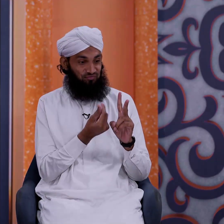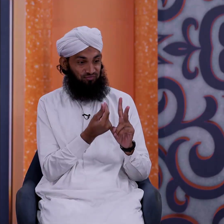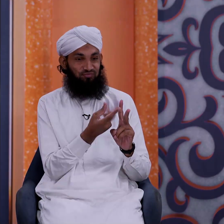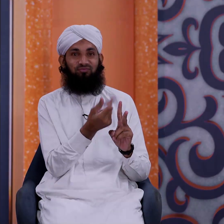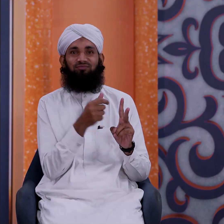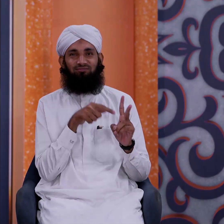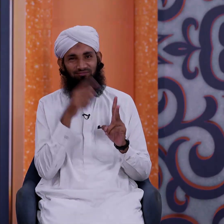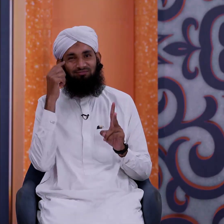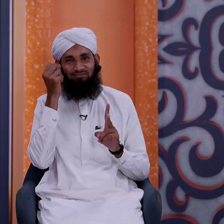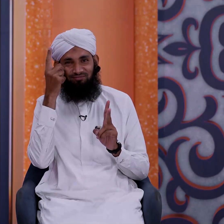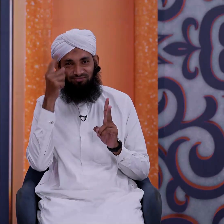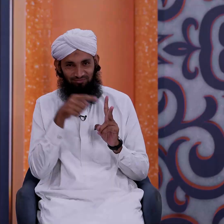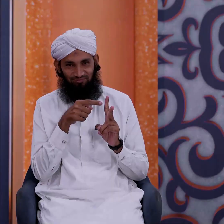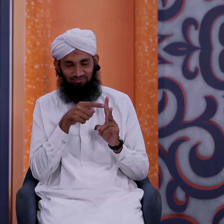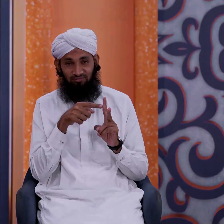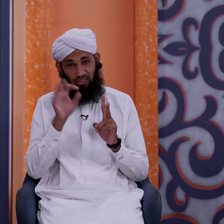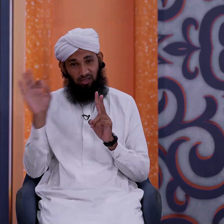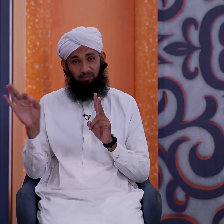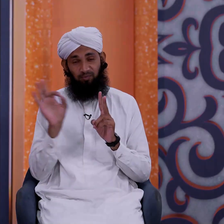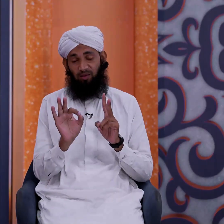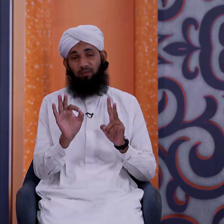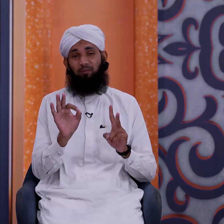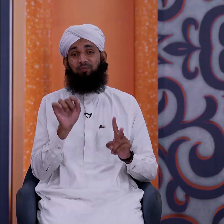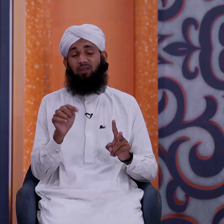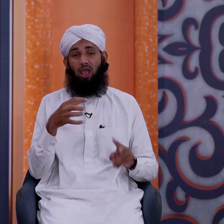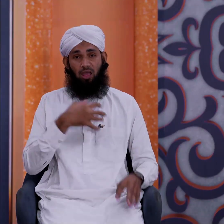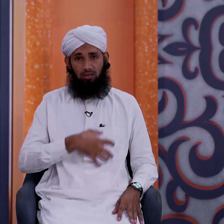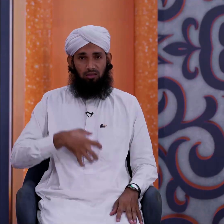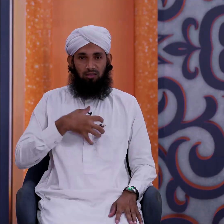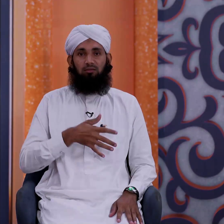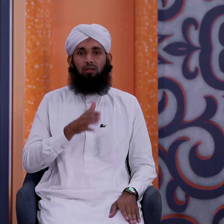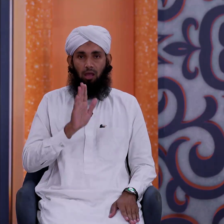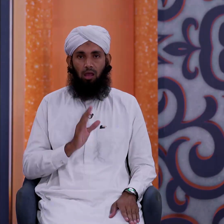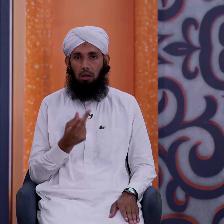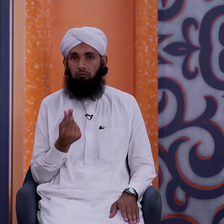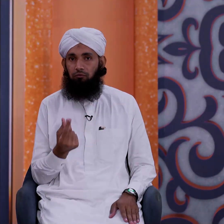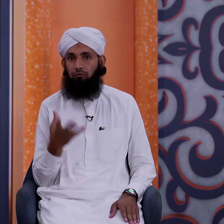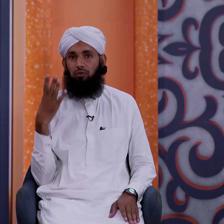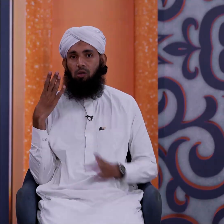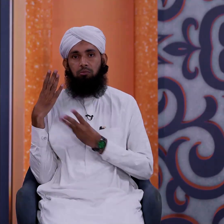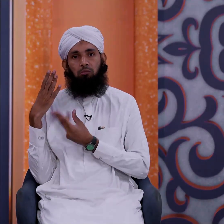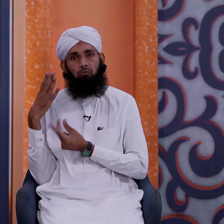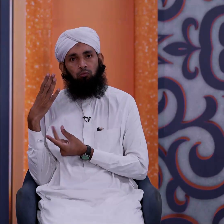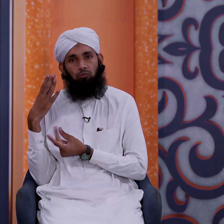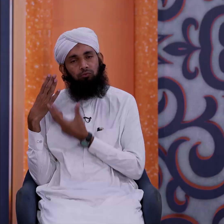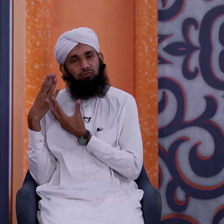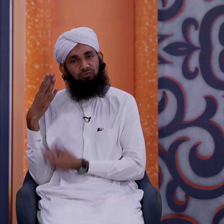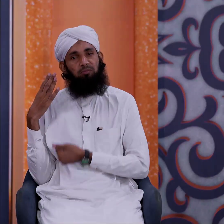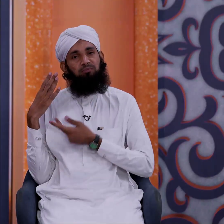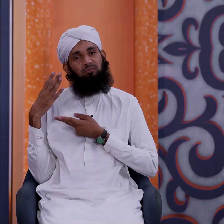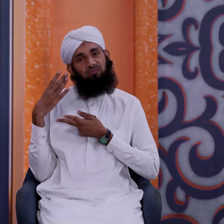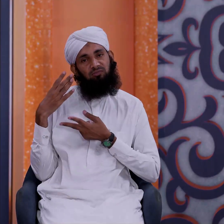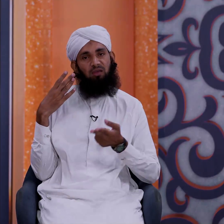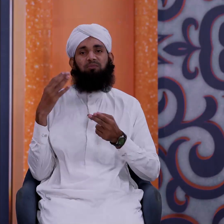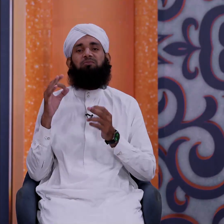جاتی ہے، جلدی اس کو پکڑ لیتی ہے۔ تو اسی طرح سے حسد ہماری نیکیوں کو اس طرح سے کھا جاتا ہے جس